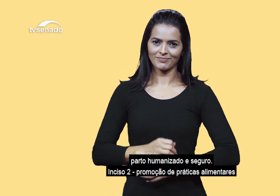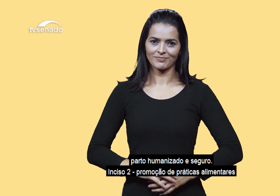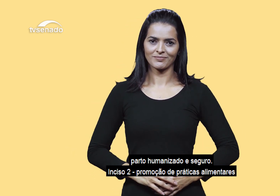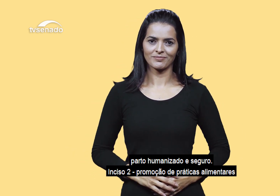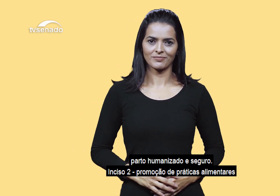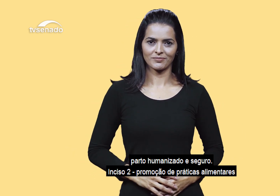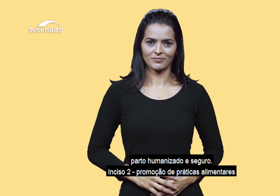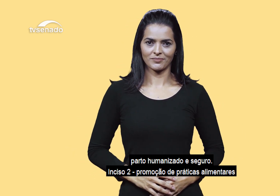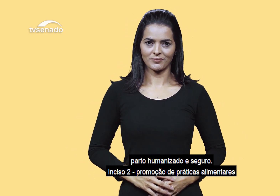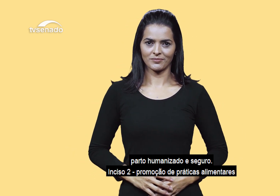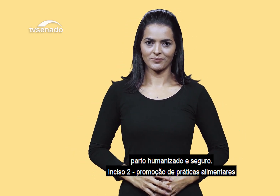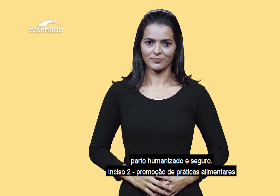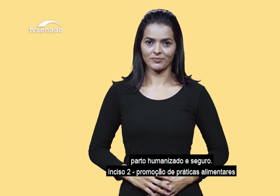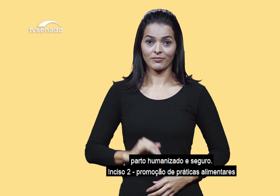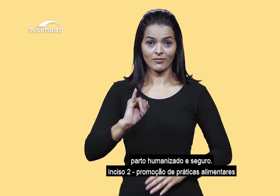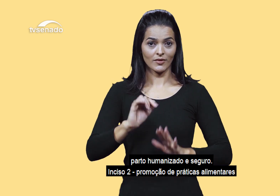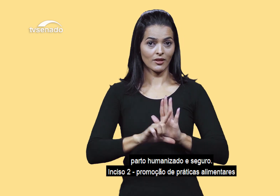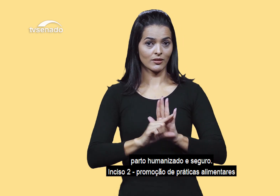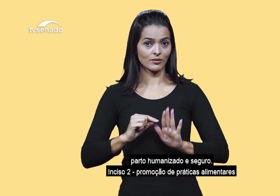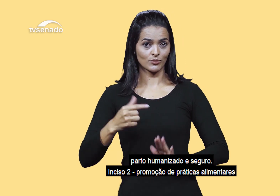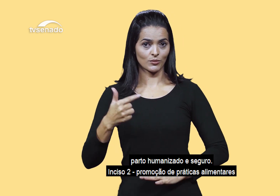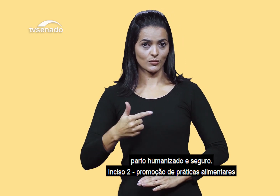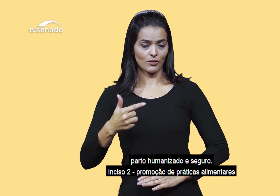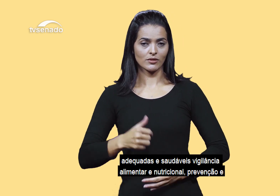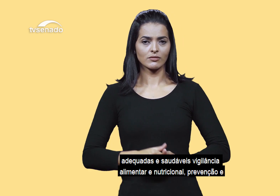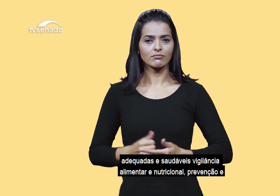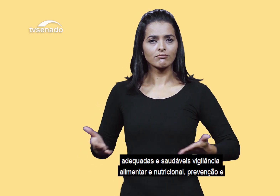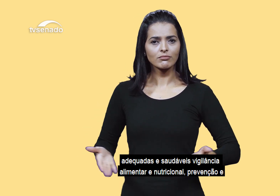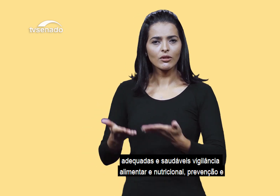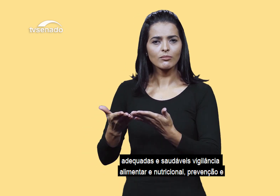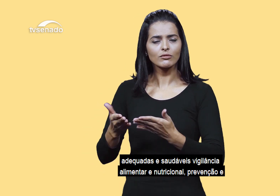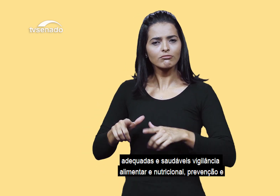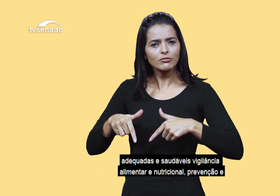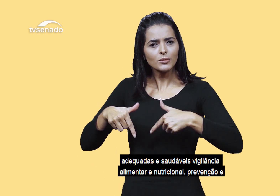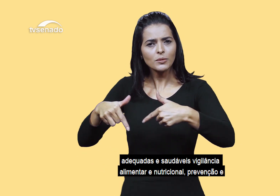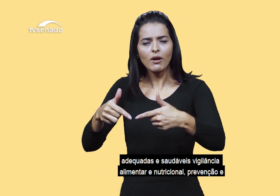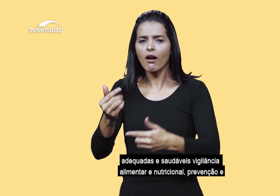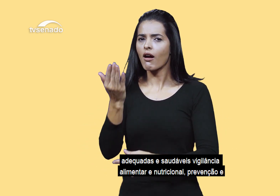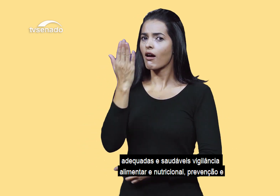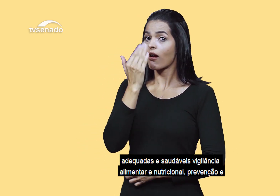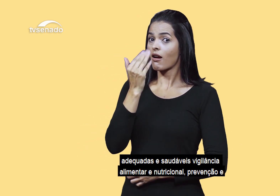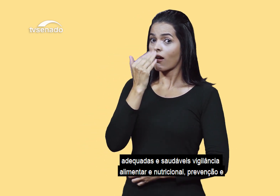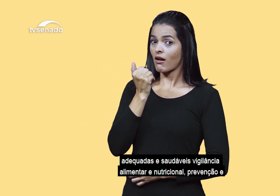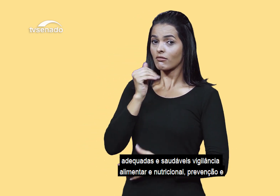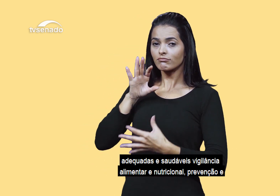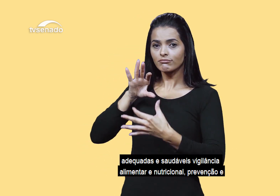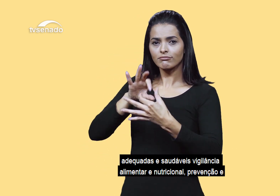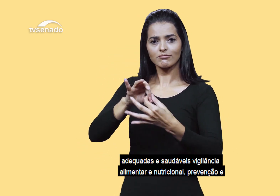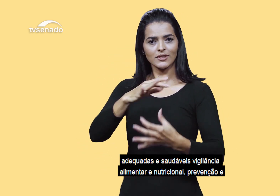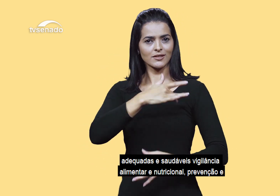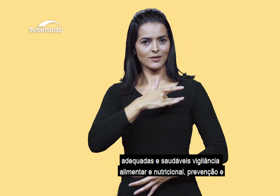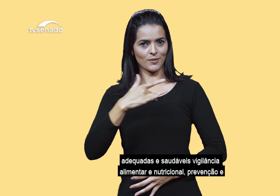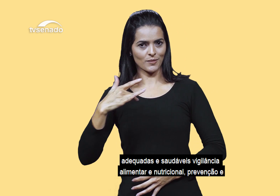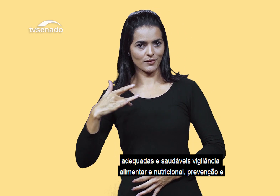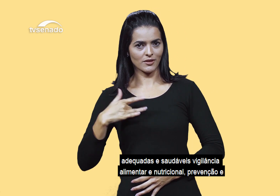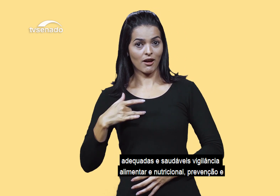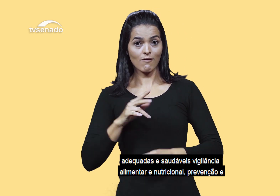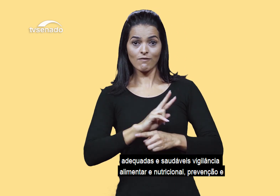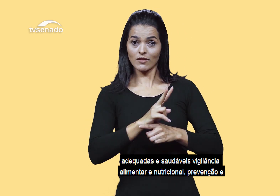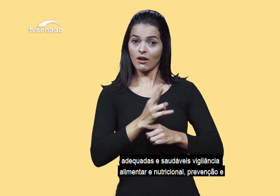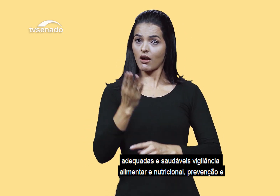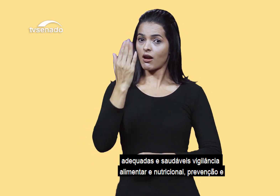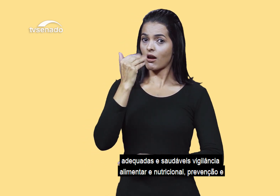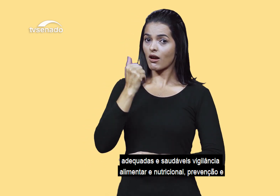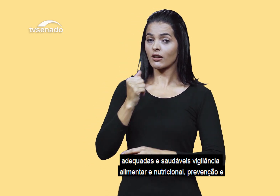Inciso 2. Promoção de práticas alimentares adequadas e saudáveis, vigilância alimentar e